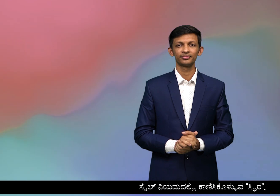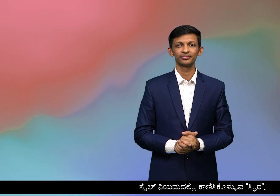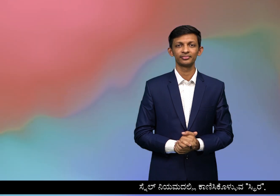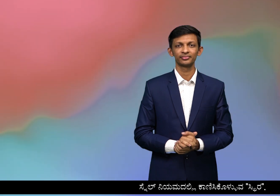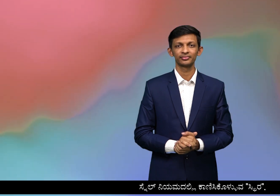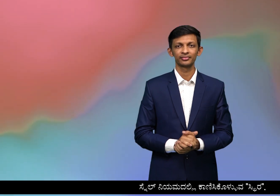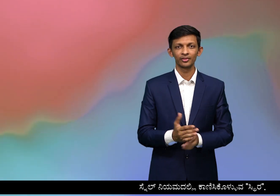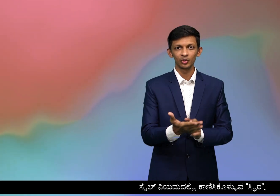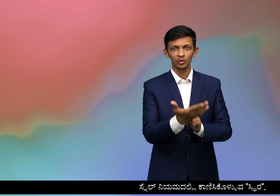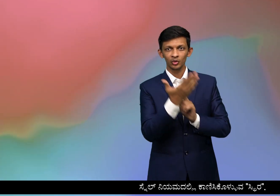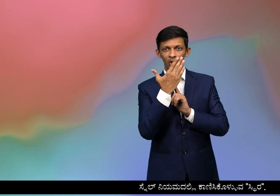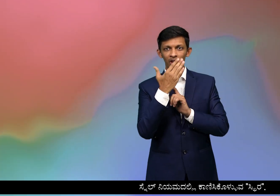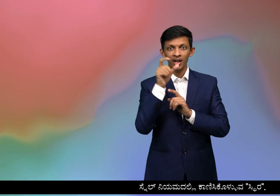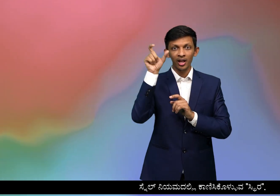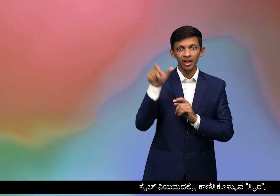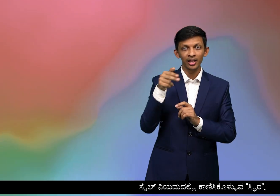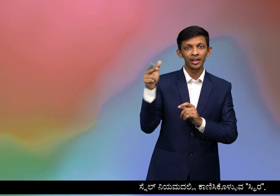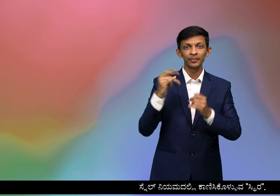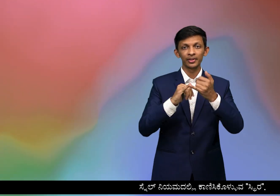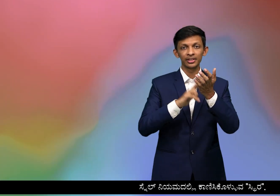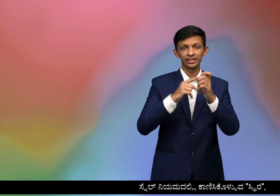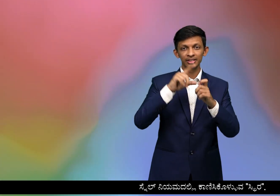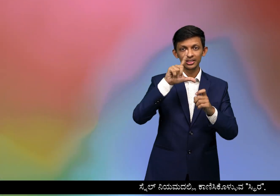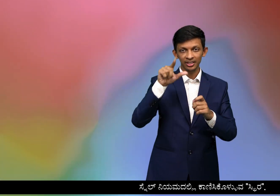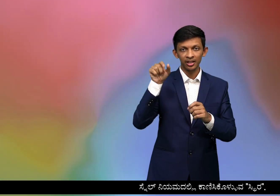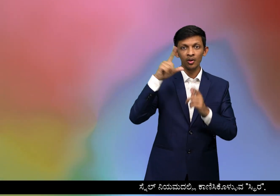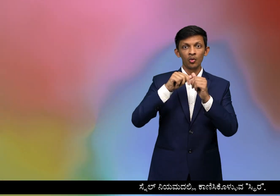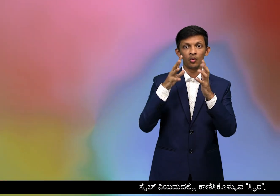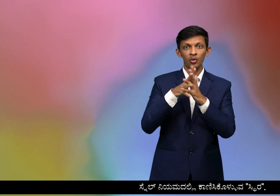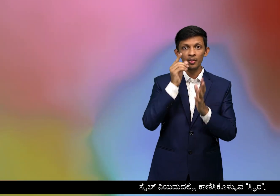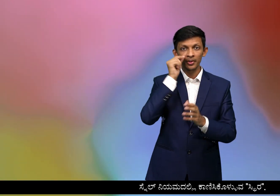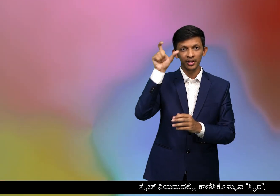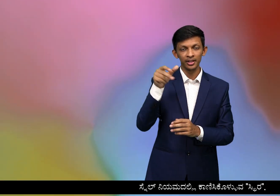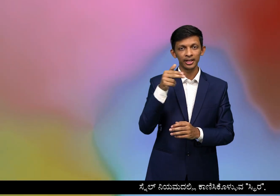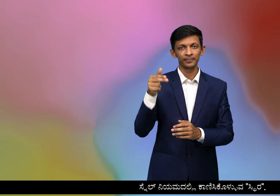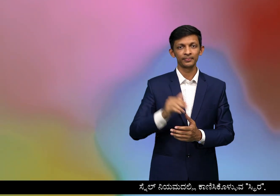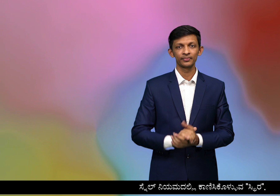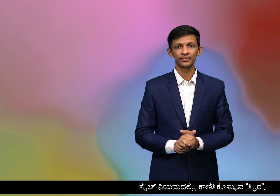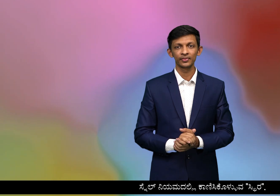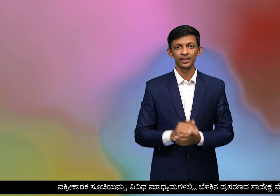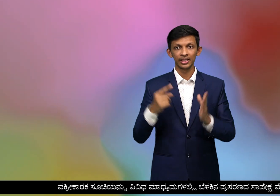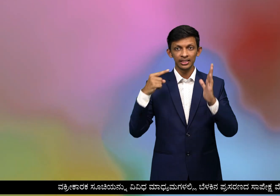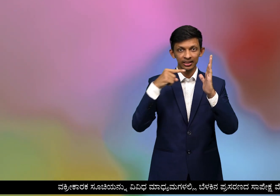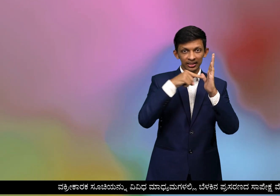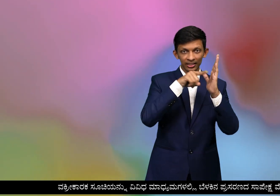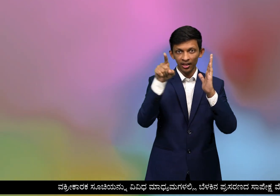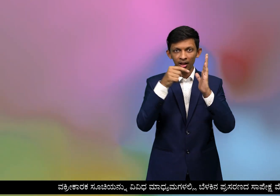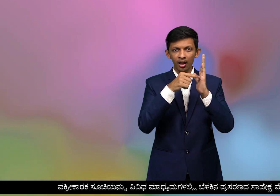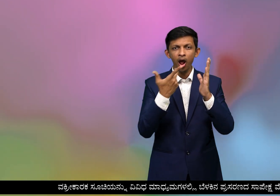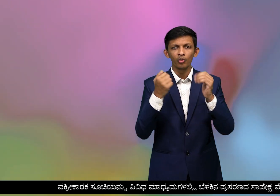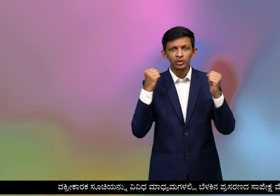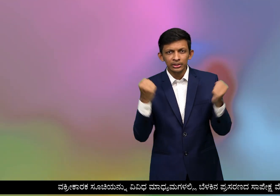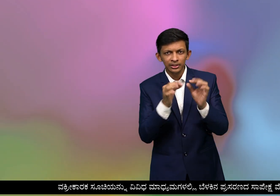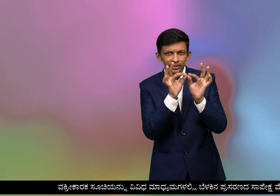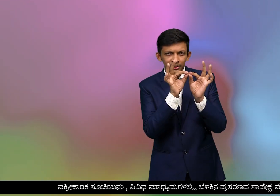ಸ್ನಿಲ್ ನಿಯಮದಲ್ಲಿ ಕಾಣಿಸಿಕೊಳ್ಳುವ ಸ್ತಿರ ವಕ್ಕರಿ ಕಾರಕ